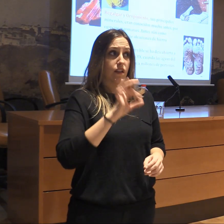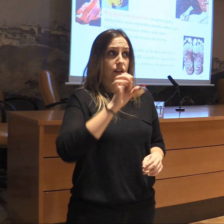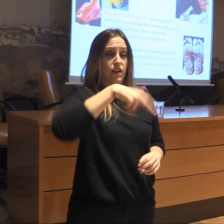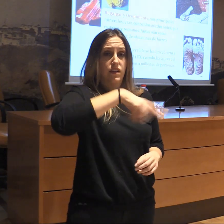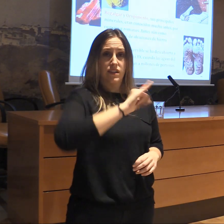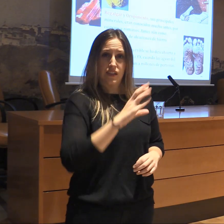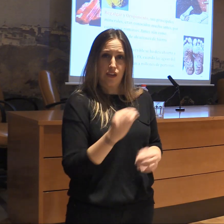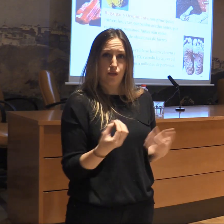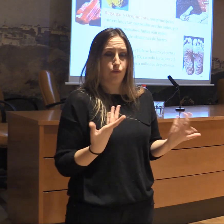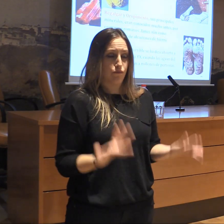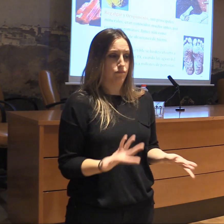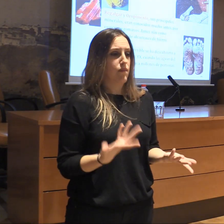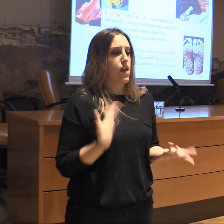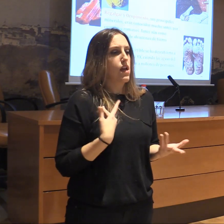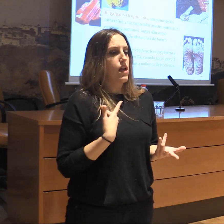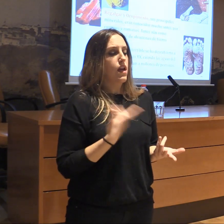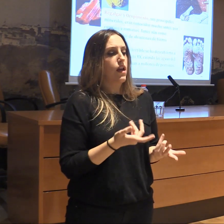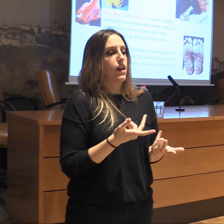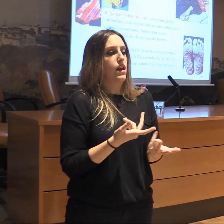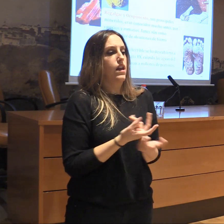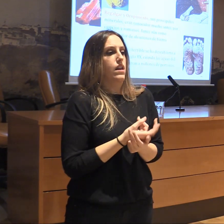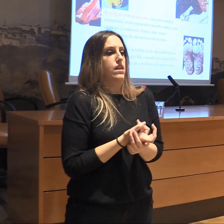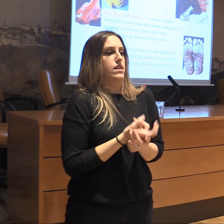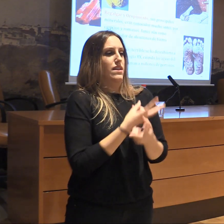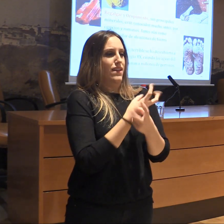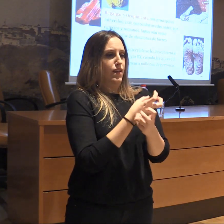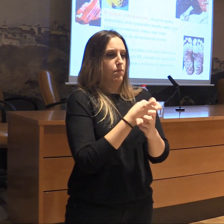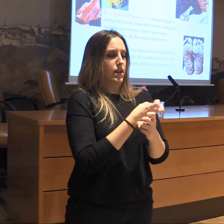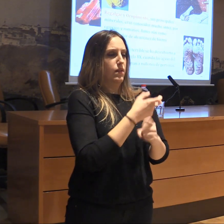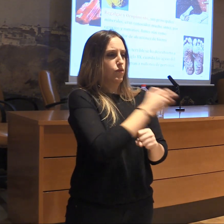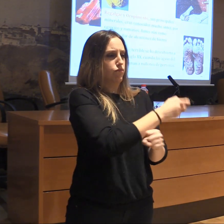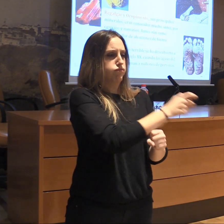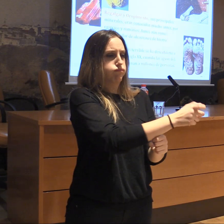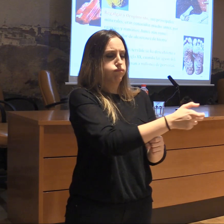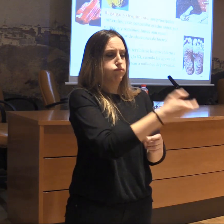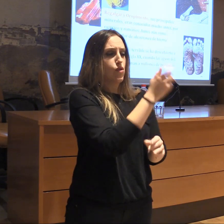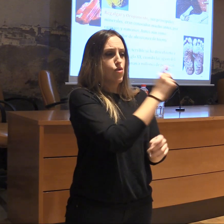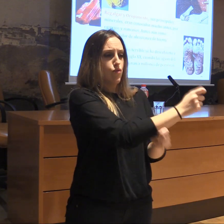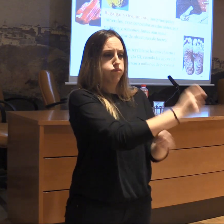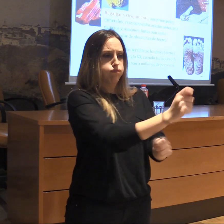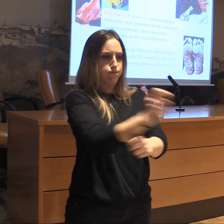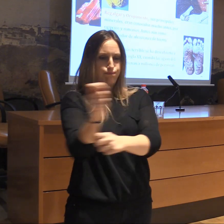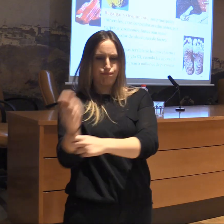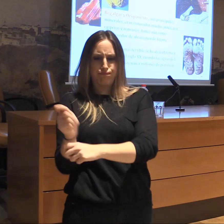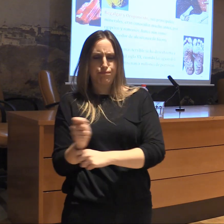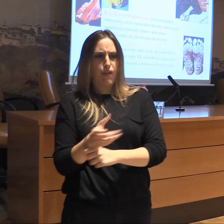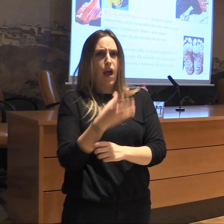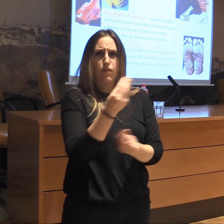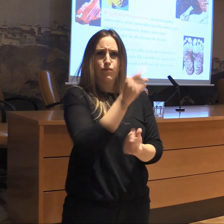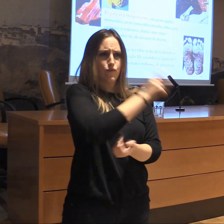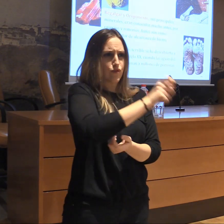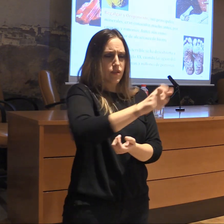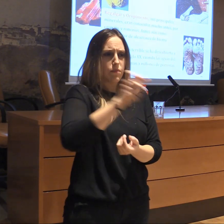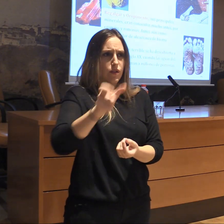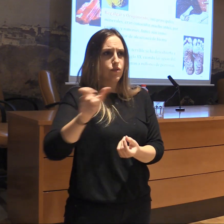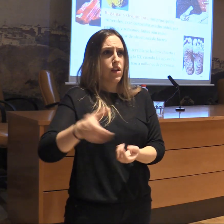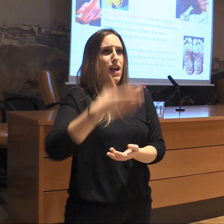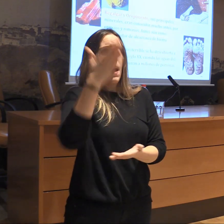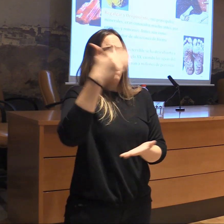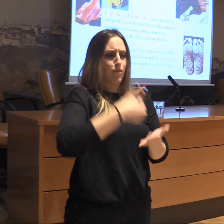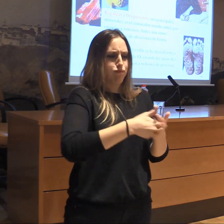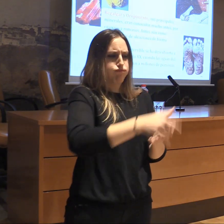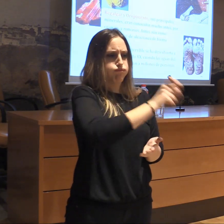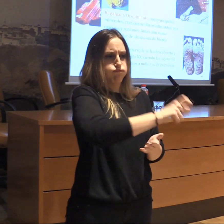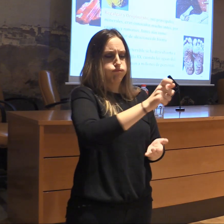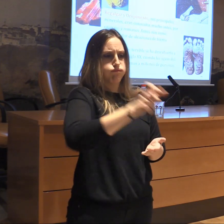el envenenamiento masivo que afecta a varios millones de personas. Porque en las aguas de los ríos que